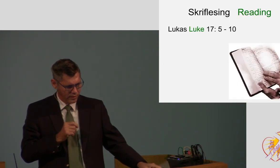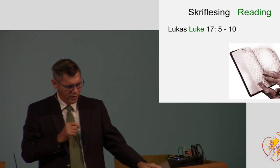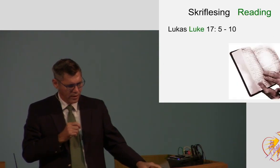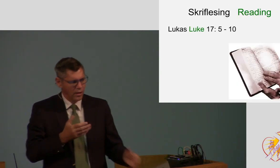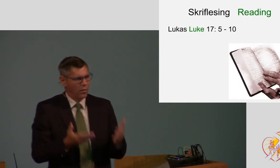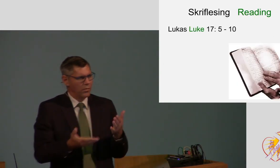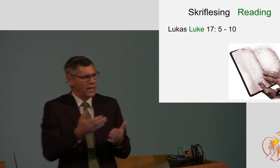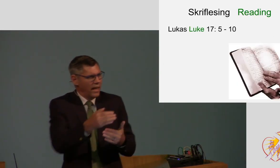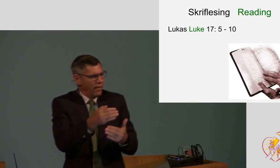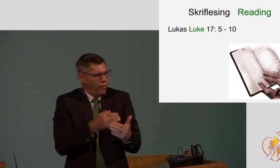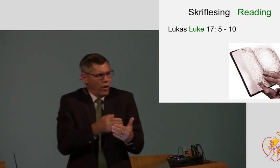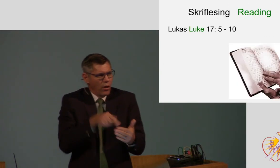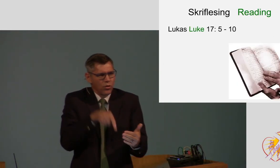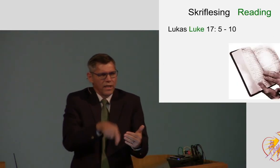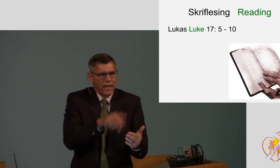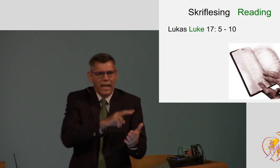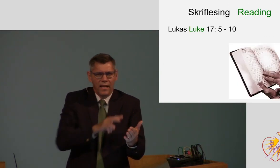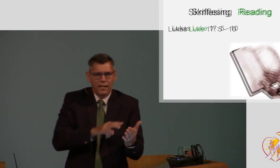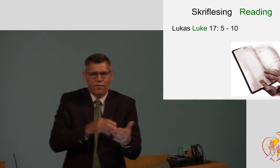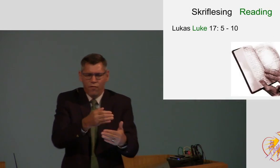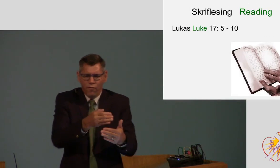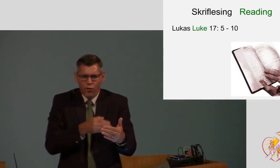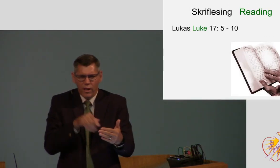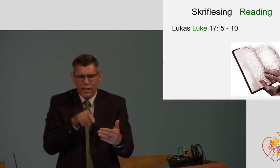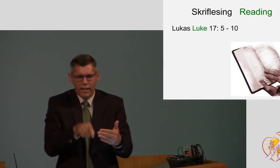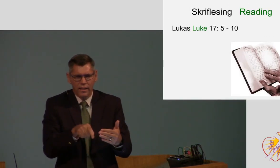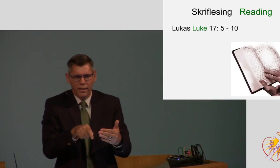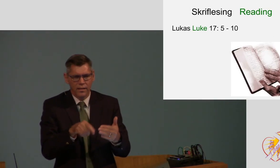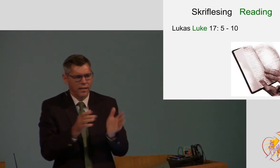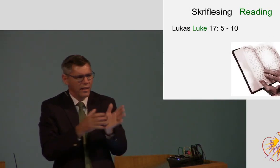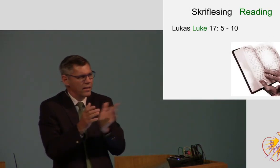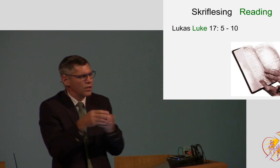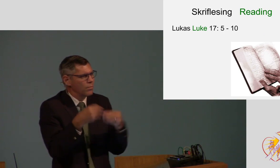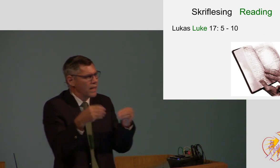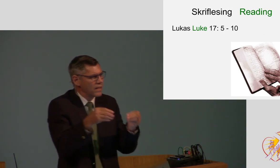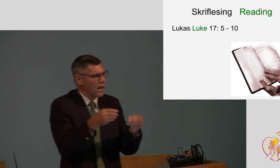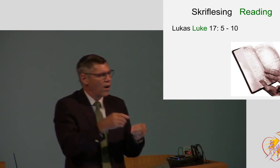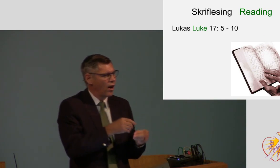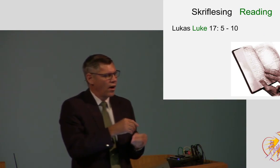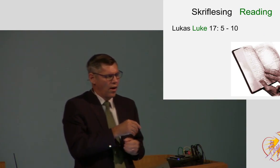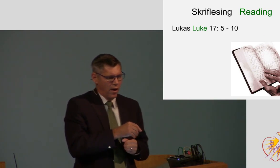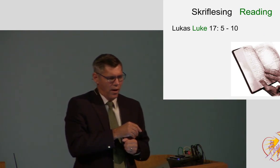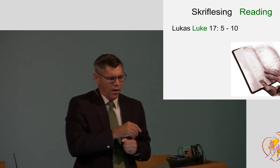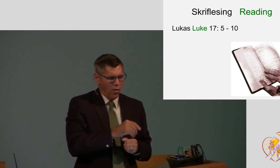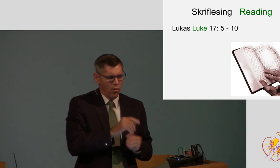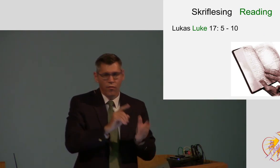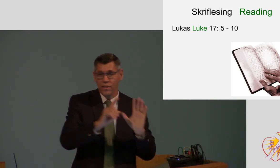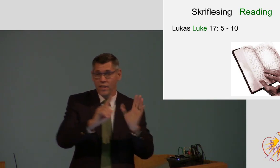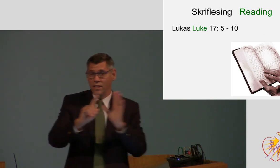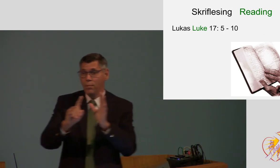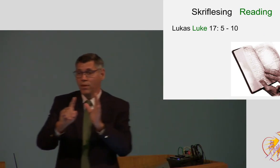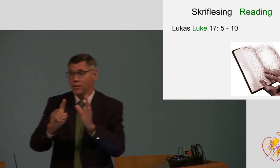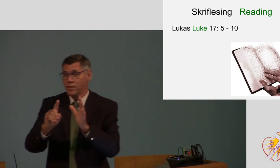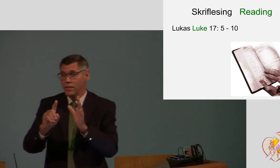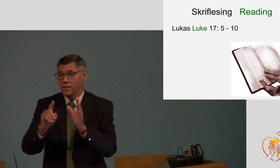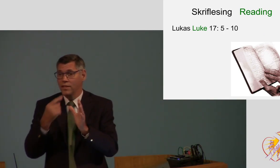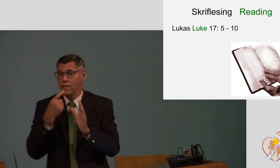Maar miskien net voor ons hierdie lees, voor dit is Jesus besig om vir disippels te